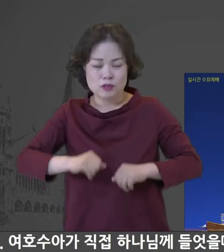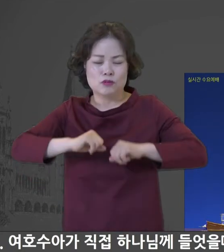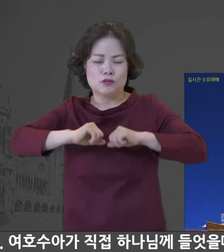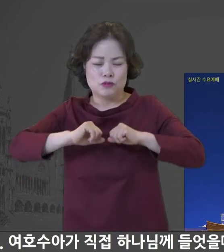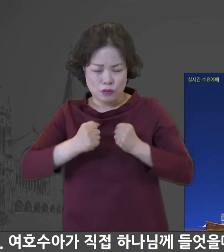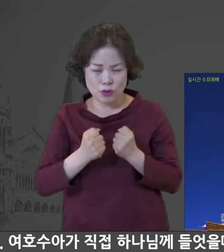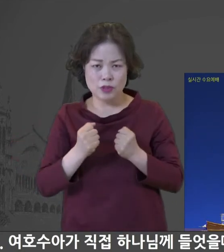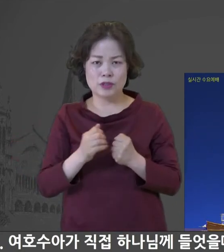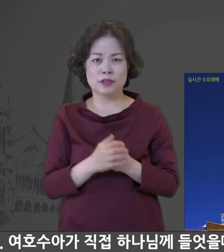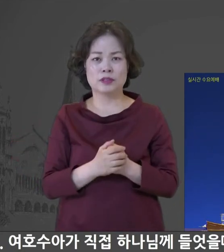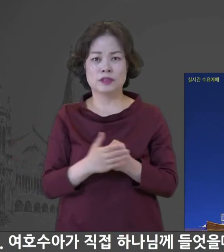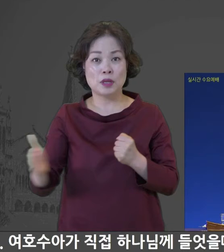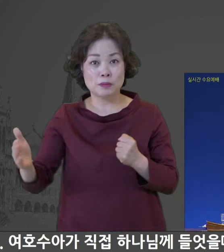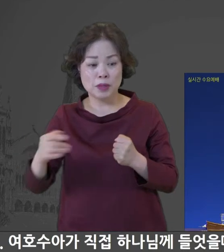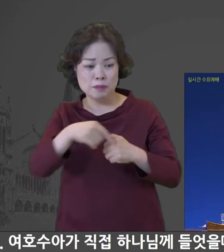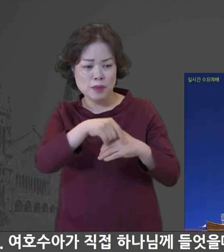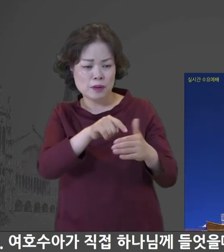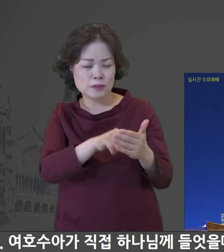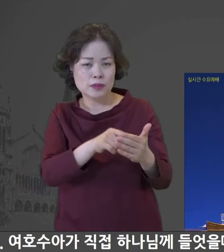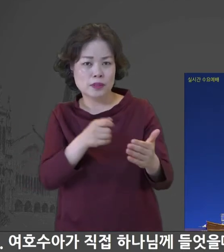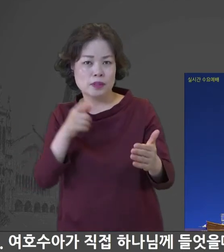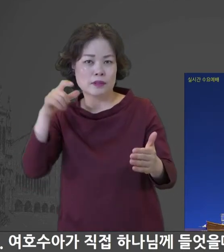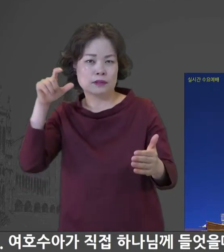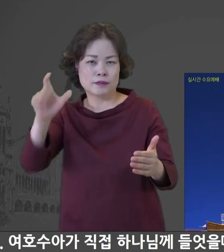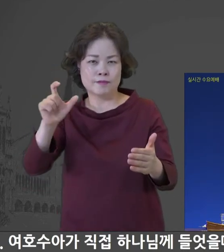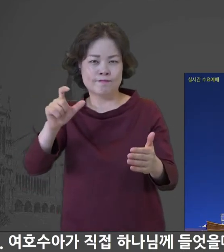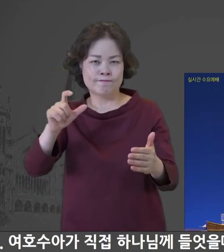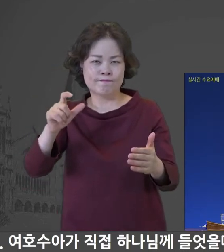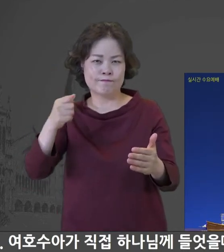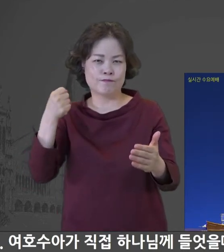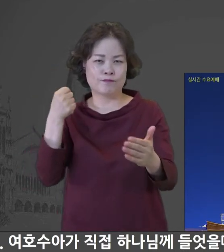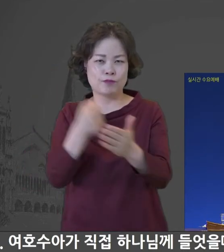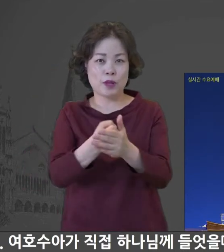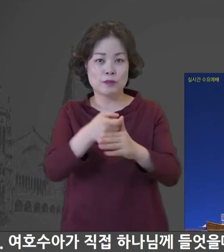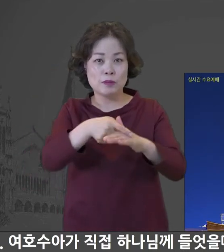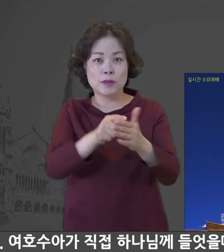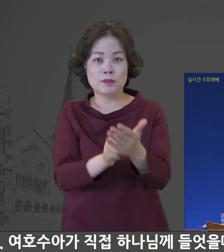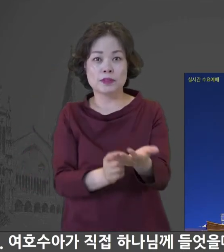합니다. 그러므로 마음속에 강하고 담대함을 가져야 합니다.